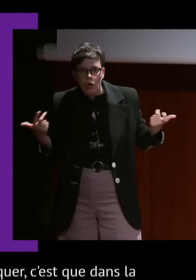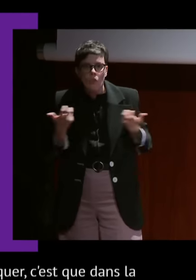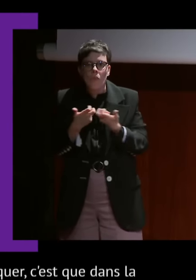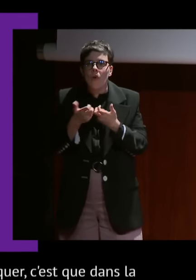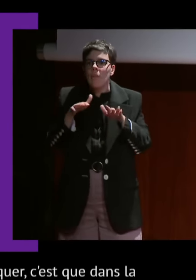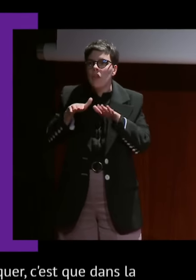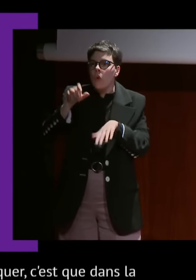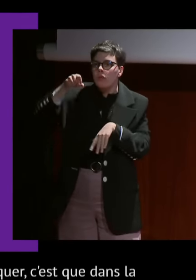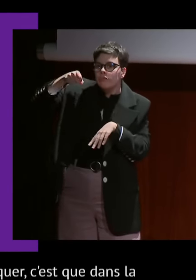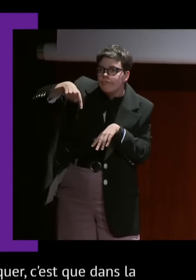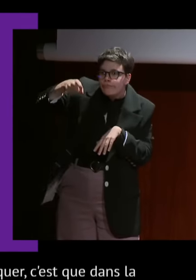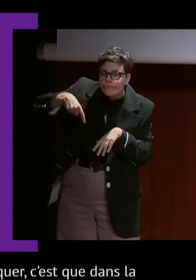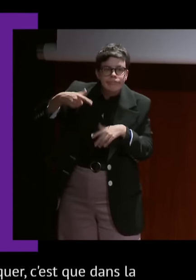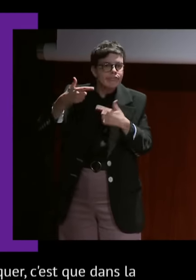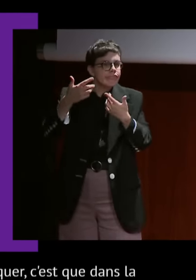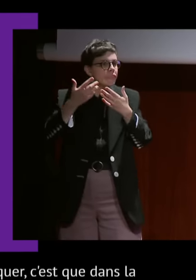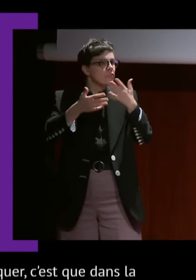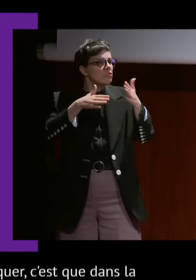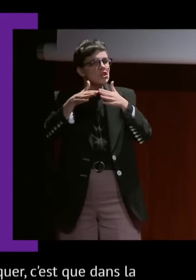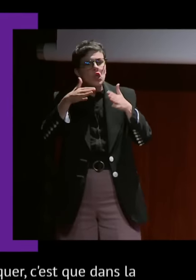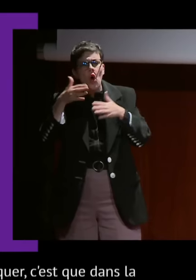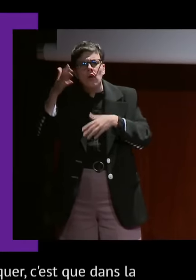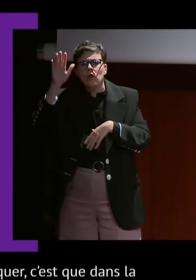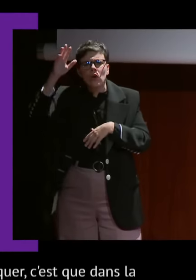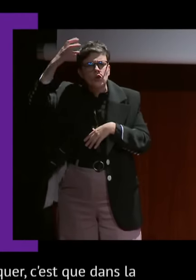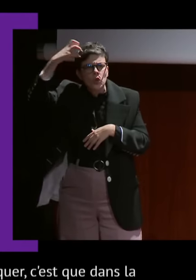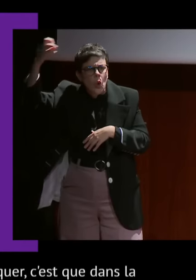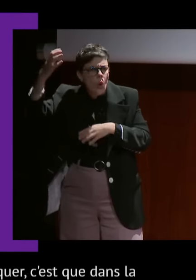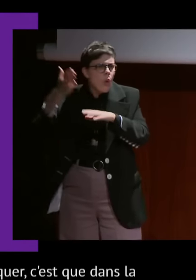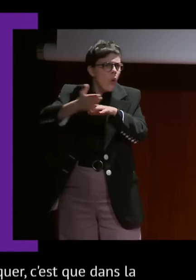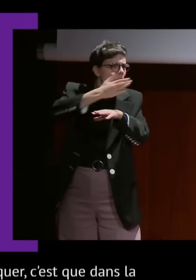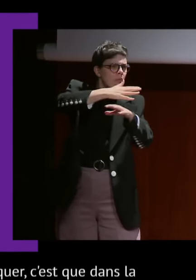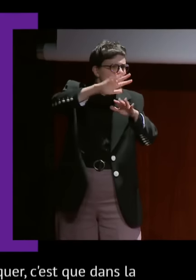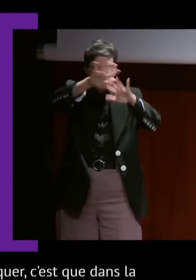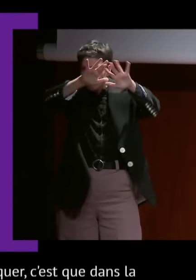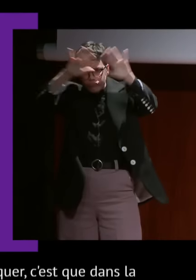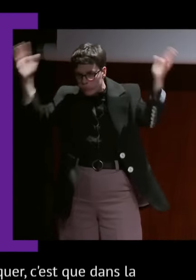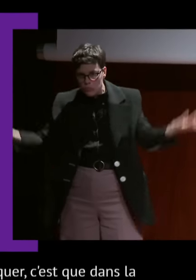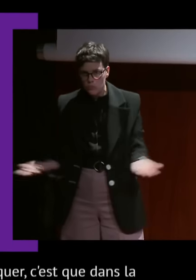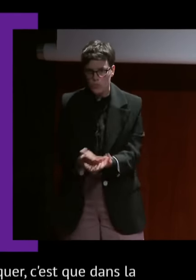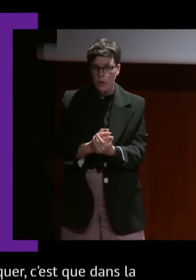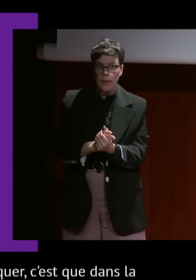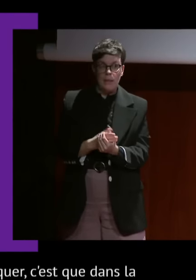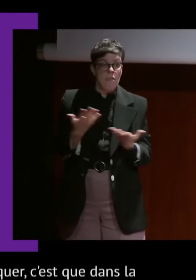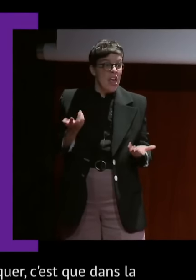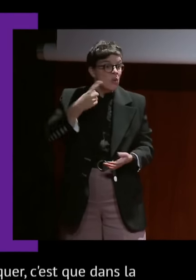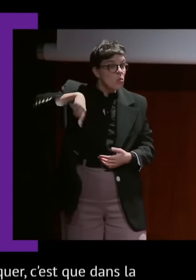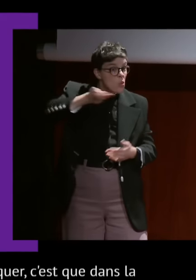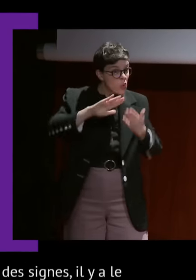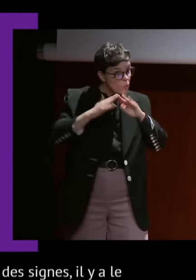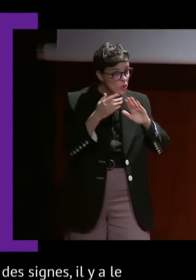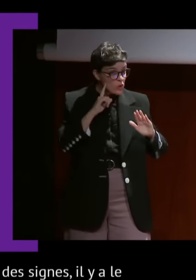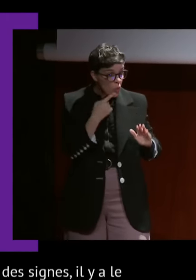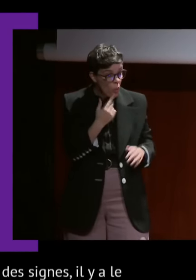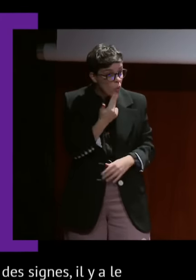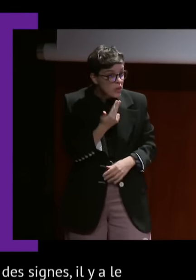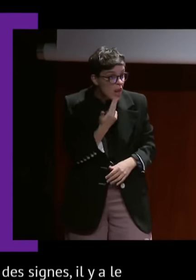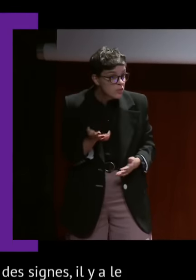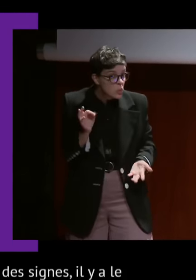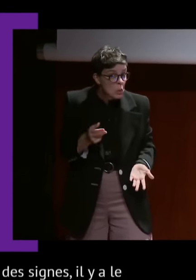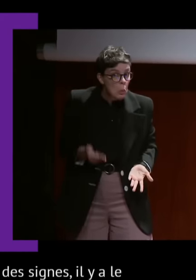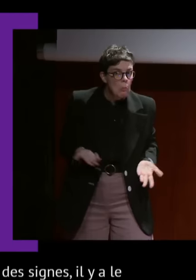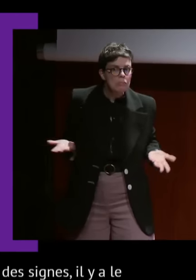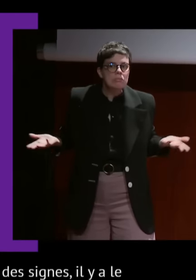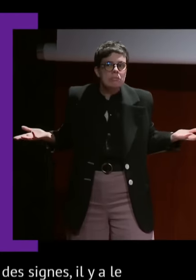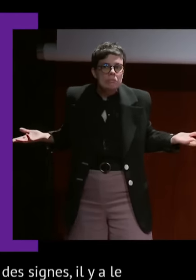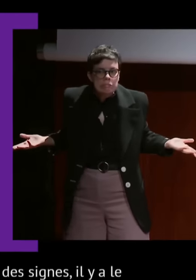mais il y a aussi plusieurs systèmes. Il y a différentes méthodes. Il y a Stocky qui s'est intéressé à ça. Enfin bon, mais est-ce